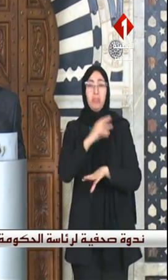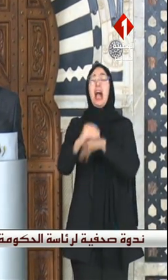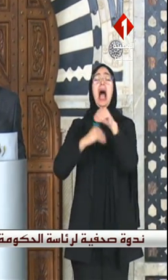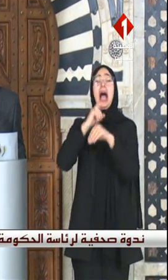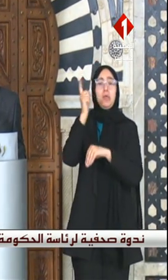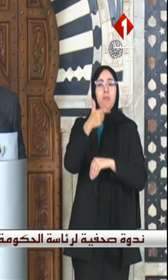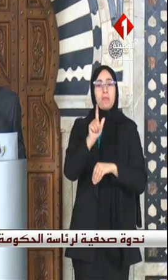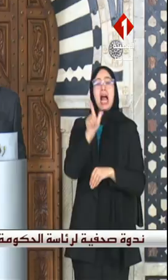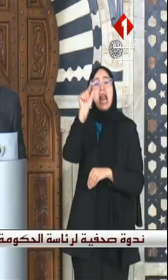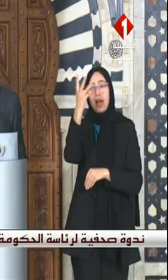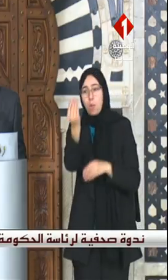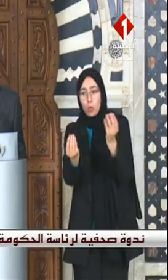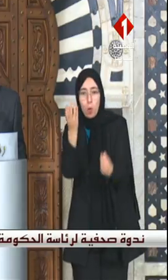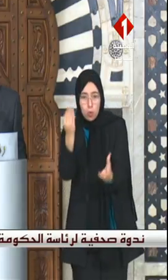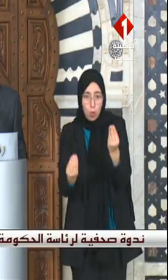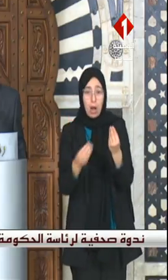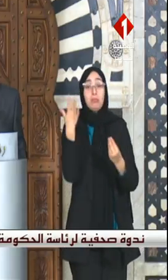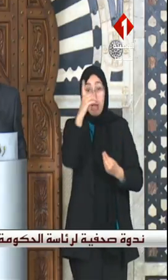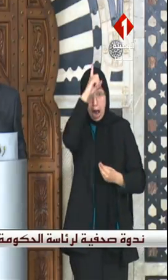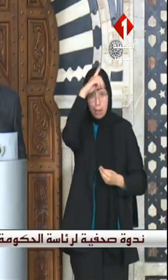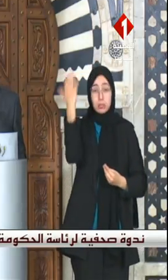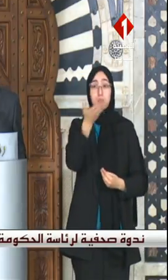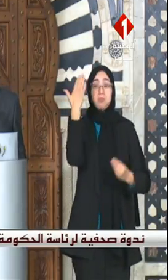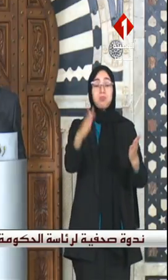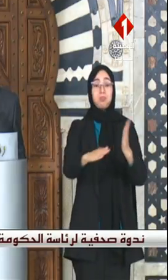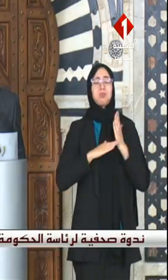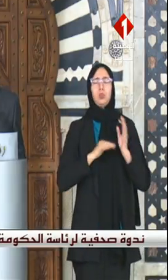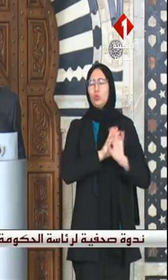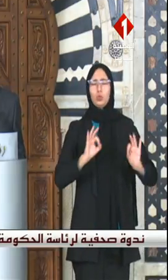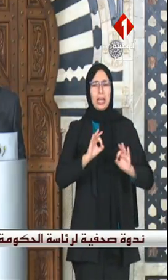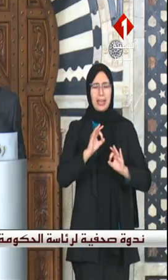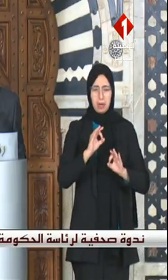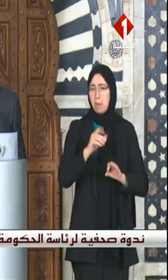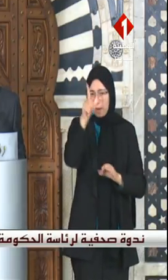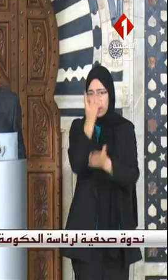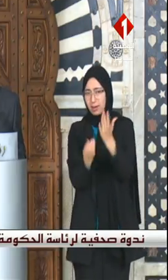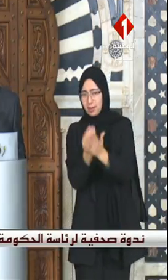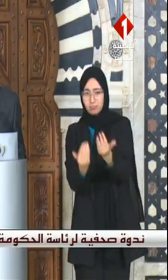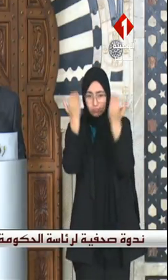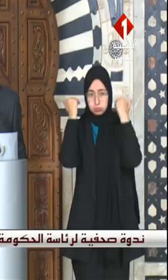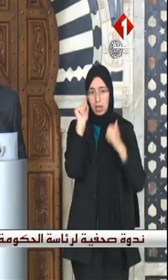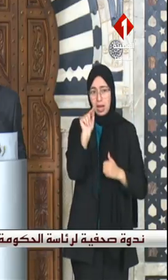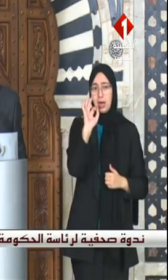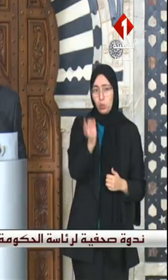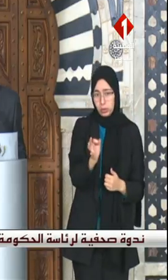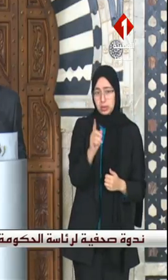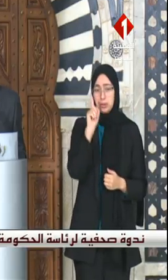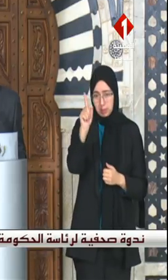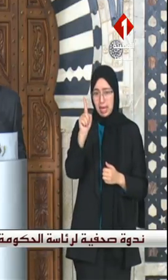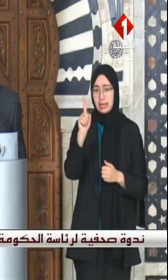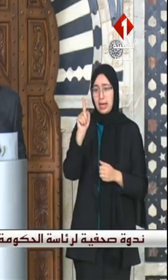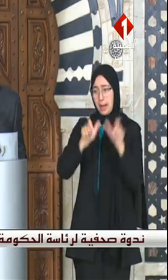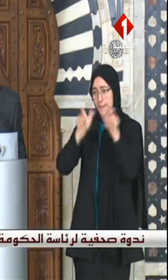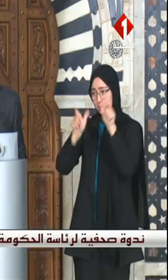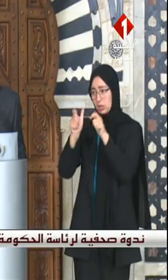كانت، مهما كان الانضباط ومهما كانت الرشد الجدي ومهما كانت الرقابة تامة. لكن كي تصير حاجات تبقى كما